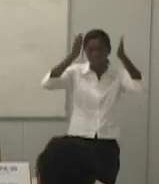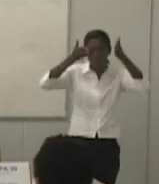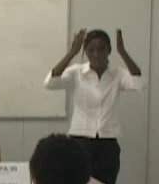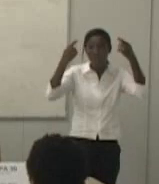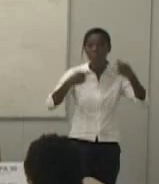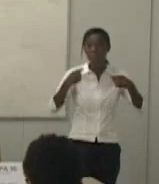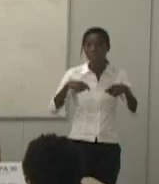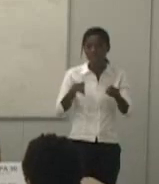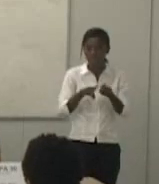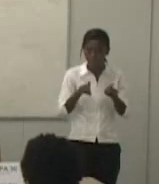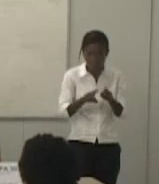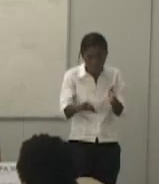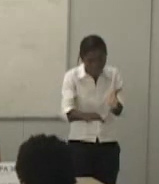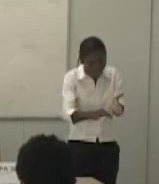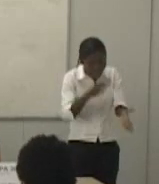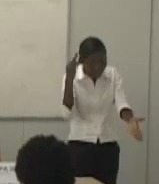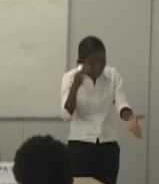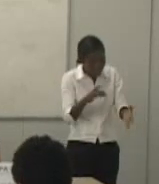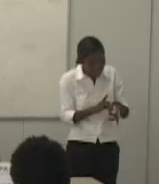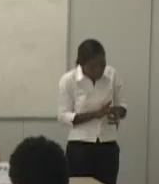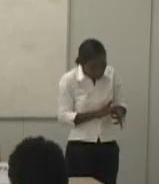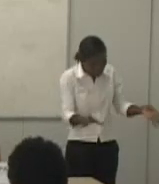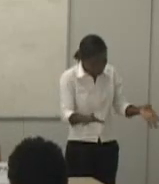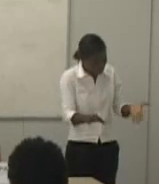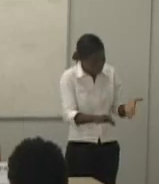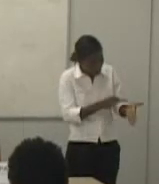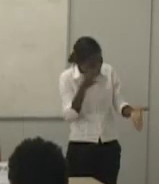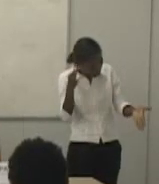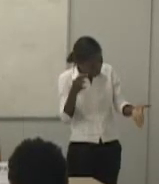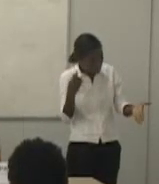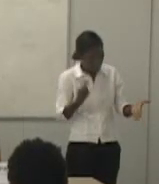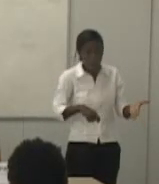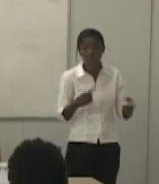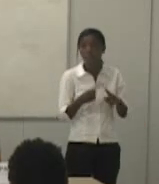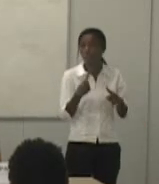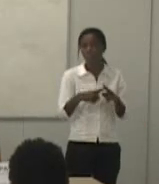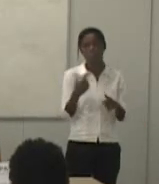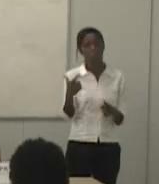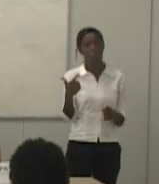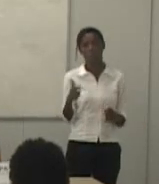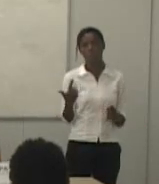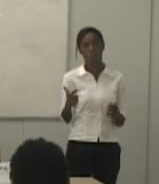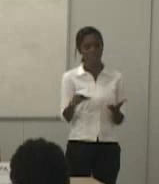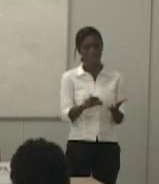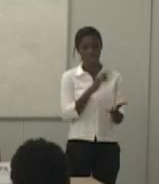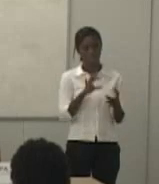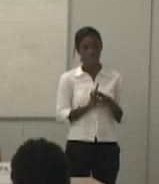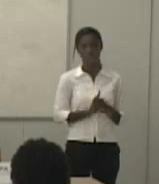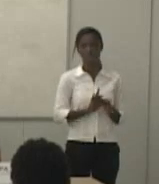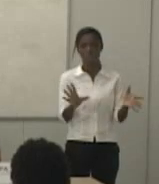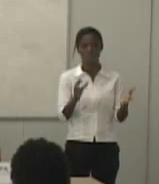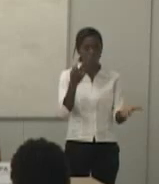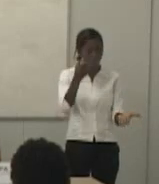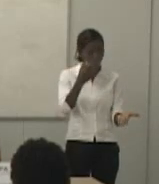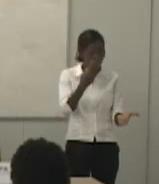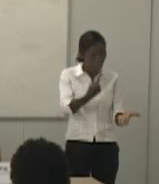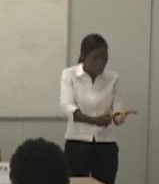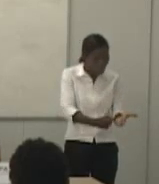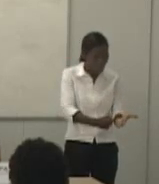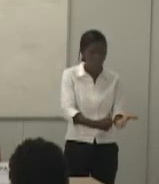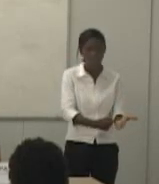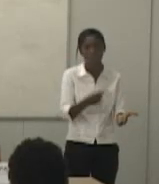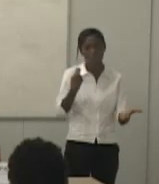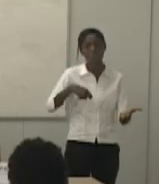esteja assinado o termo de sessão não está assinado ainda existe um compromisso de